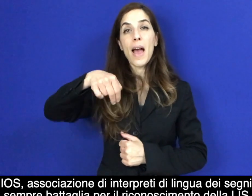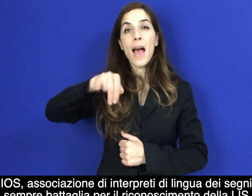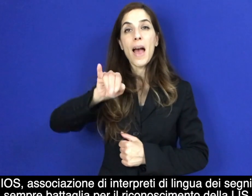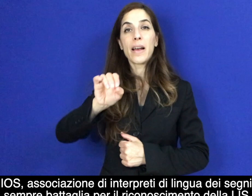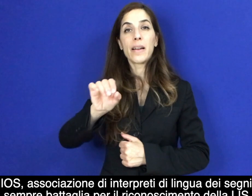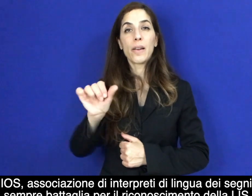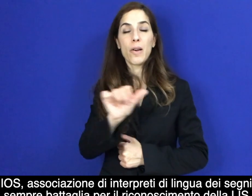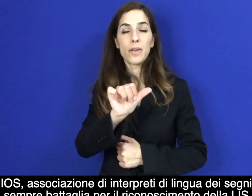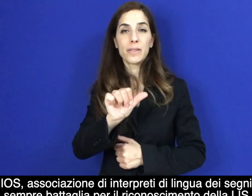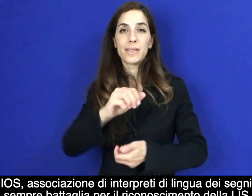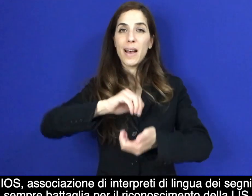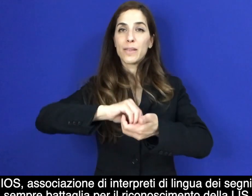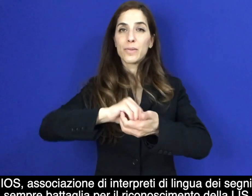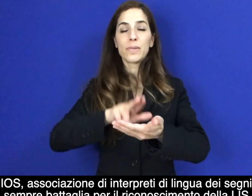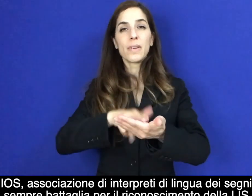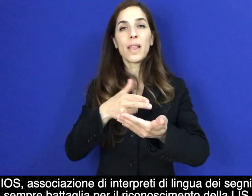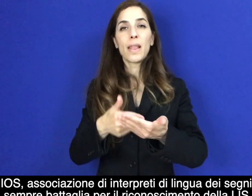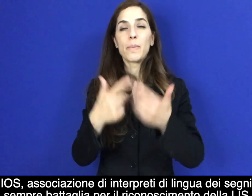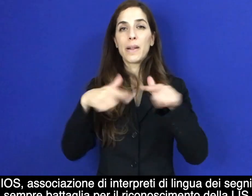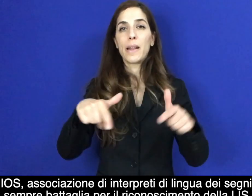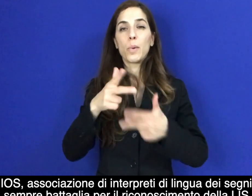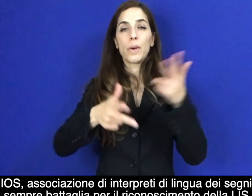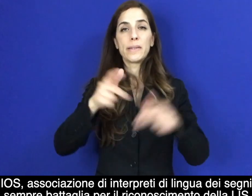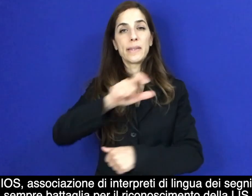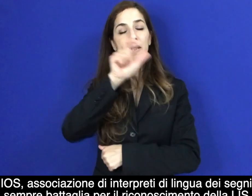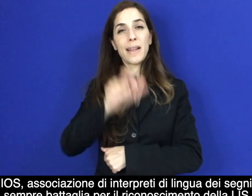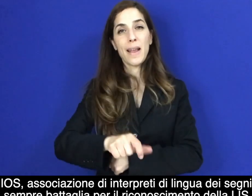anios è l'associazione di interpreti di lingua dei segni italiana